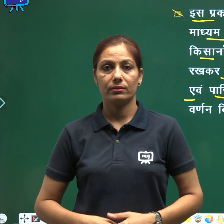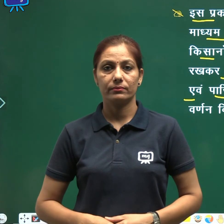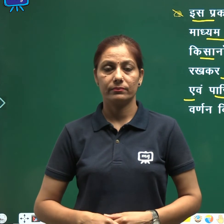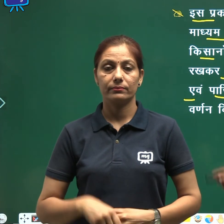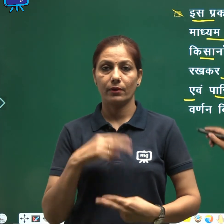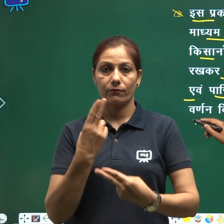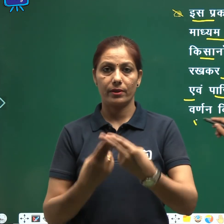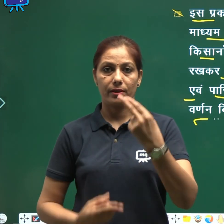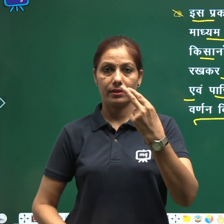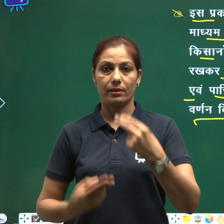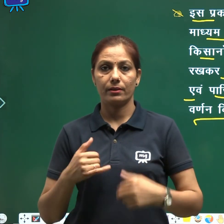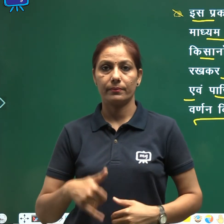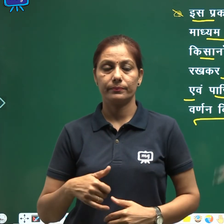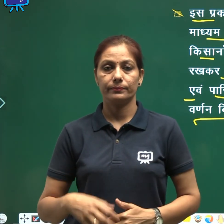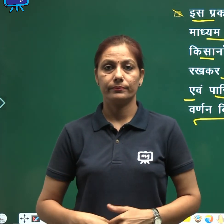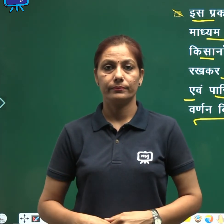वर्णन किया है।